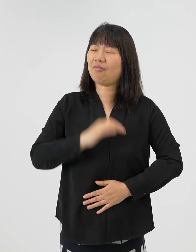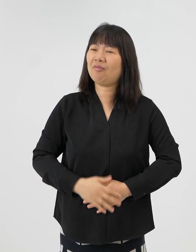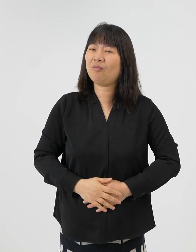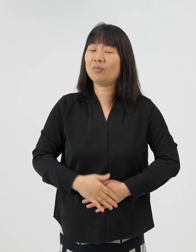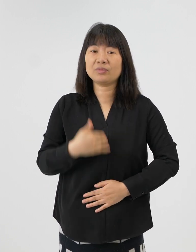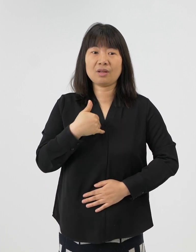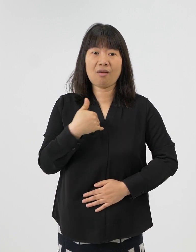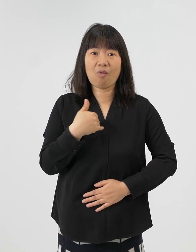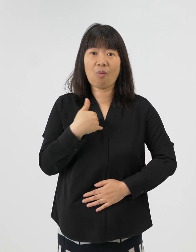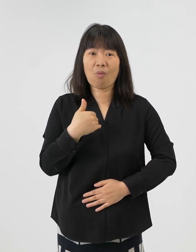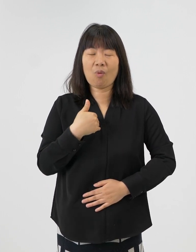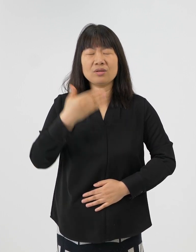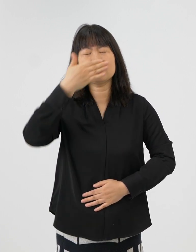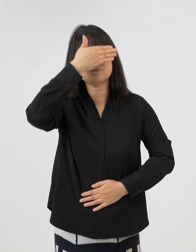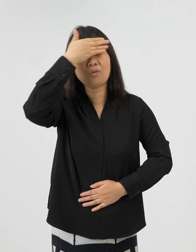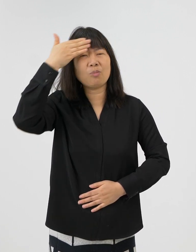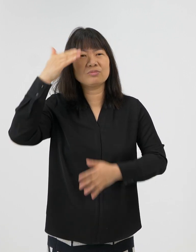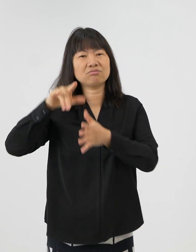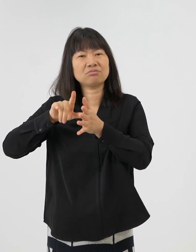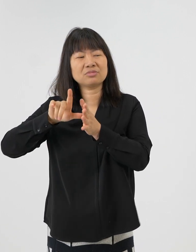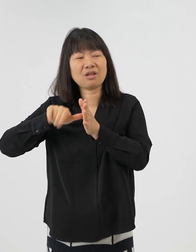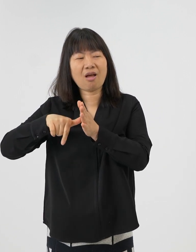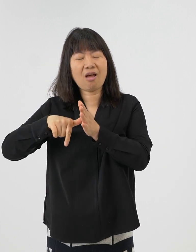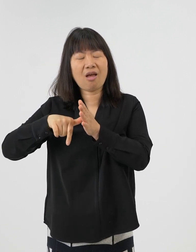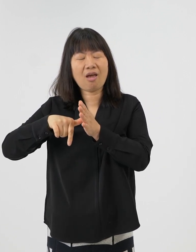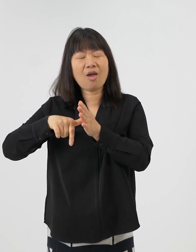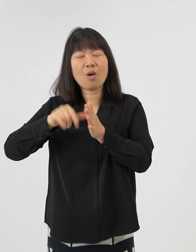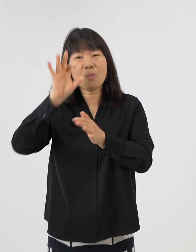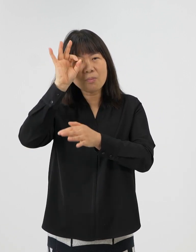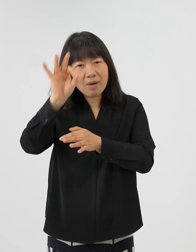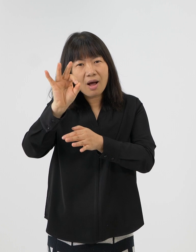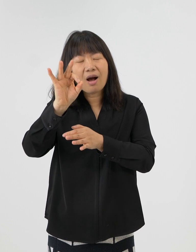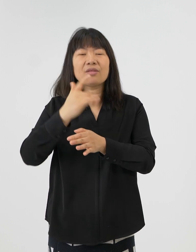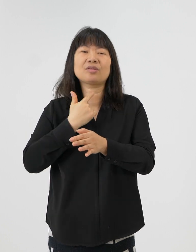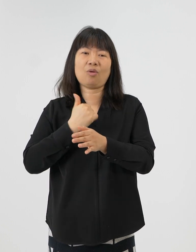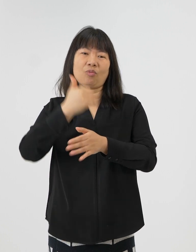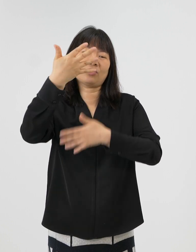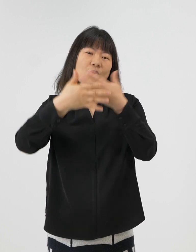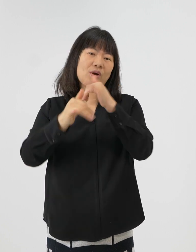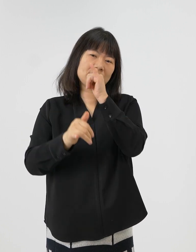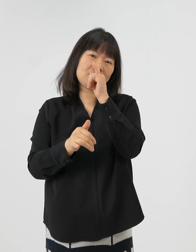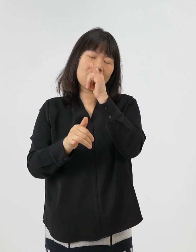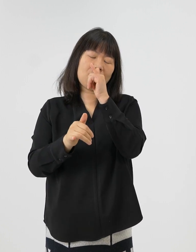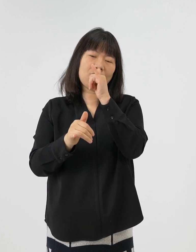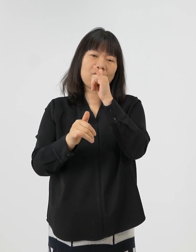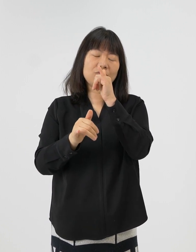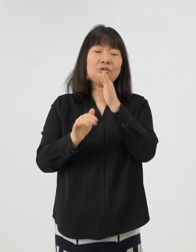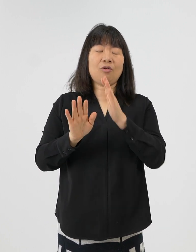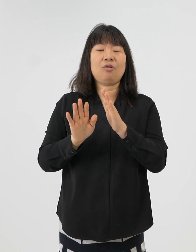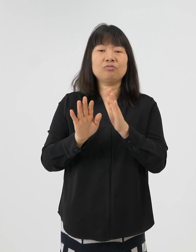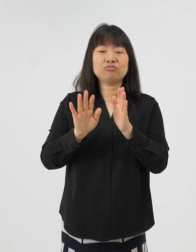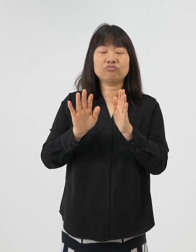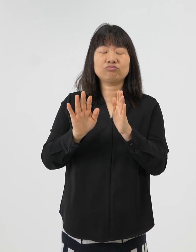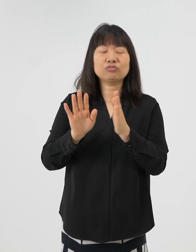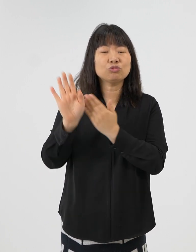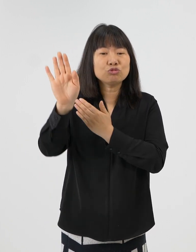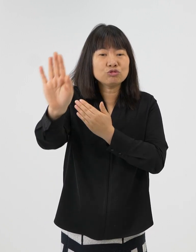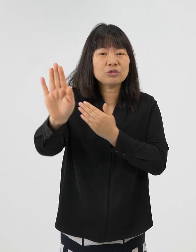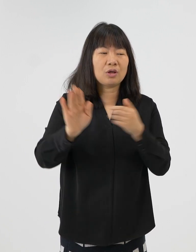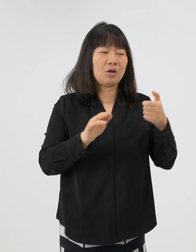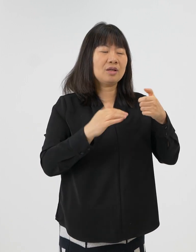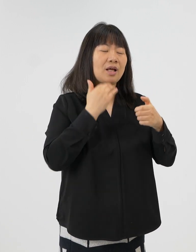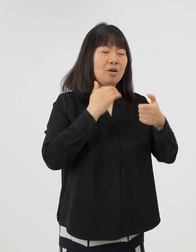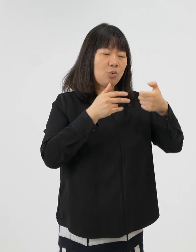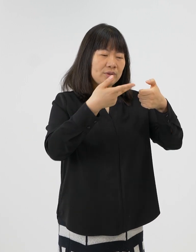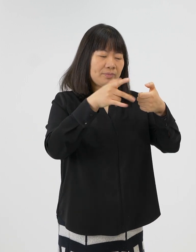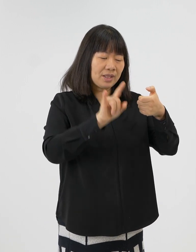젊을 때 그 영화를 봤는데 50대 후반에 그 영화를 다시 볼 기회가 있어서 봤더니